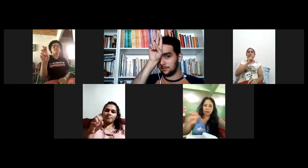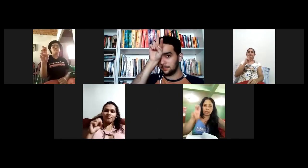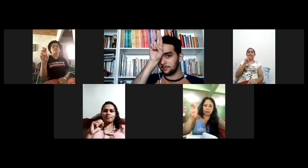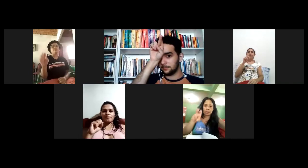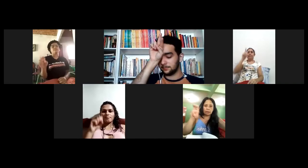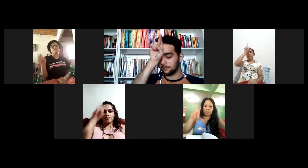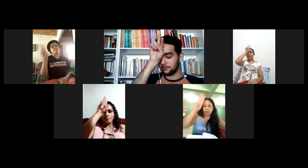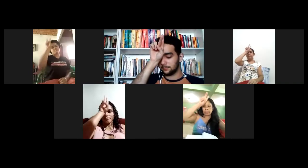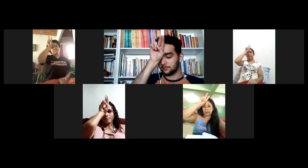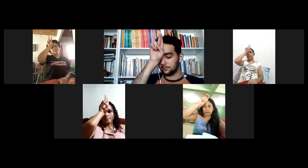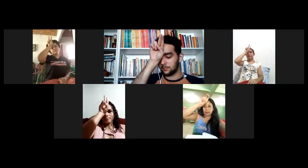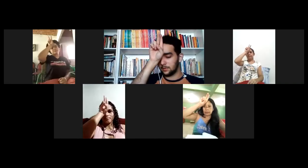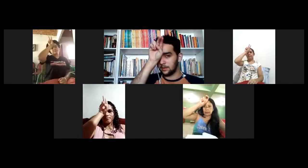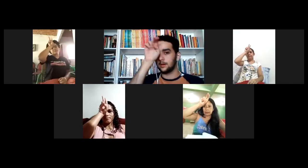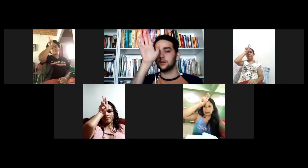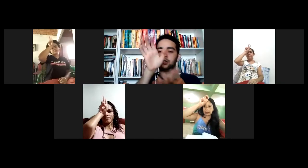barata,